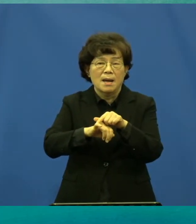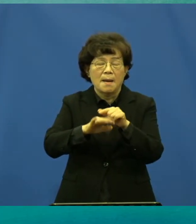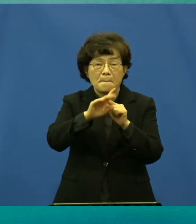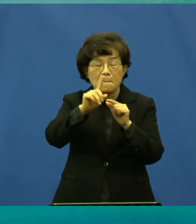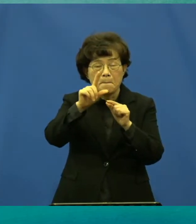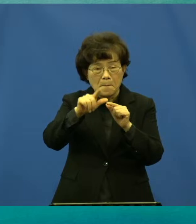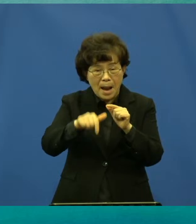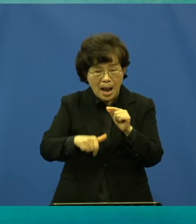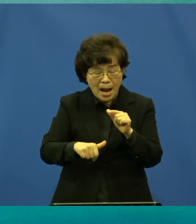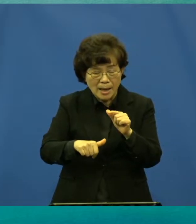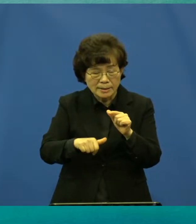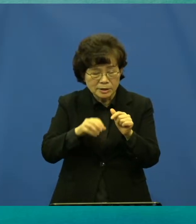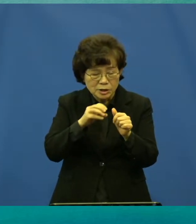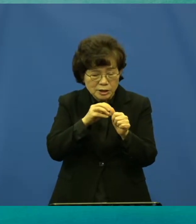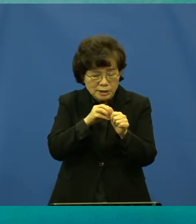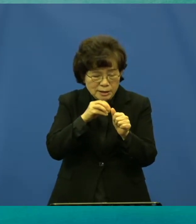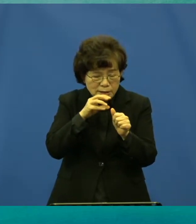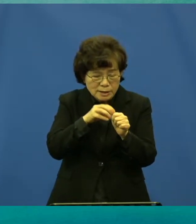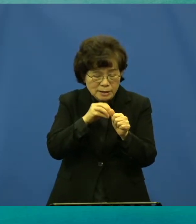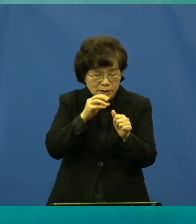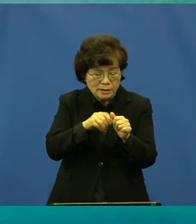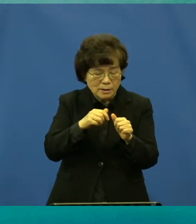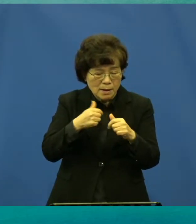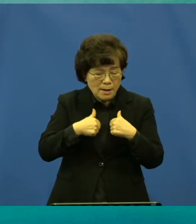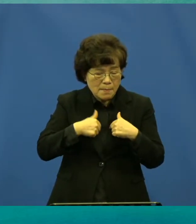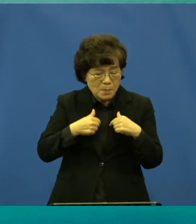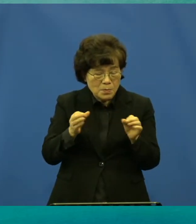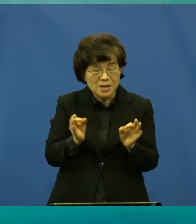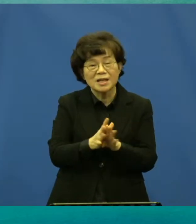박넝쿨을 갉아먹이니까 금세 기쁨이 사라져버린 거예요.